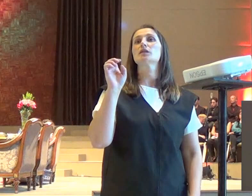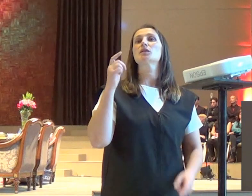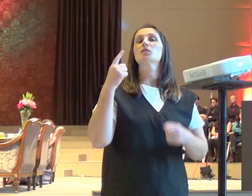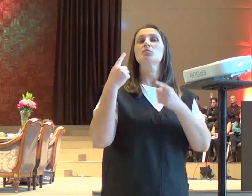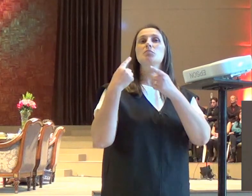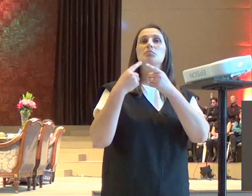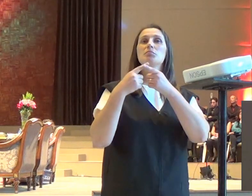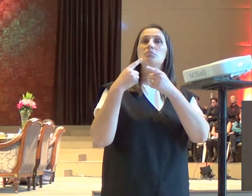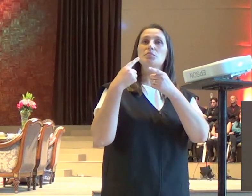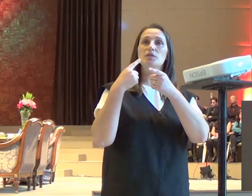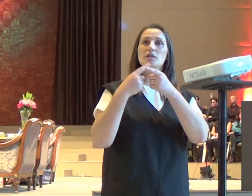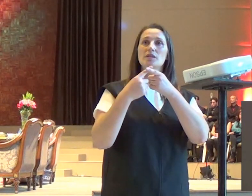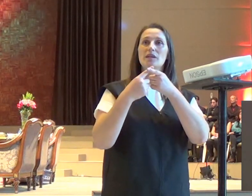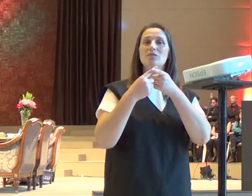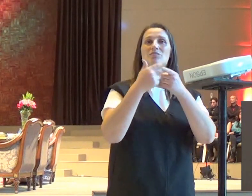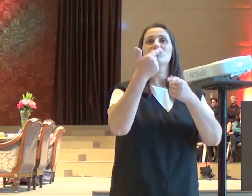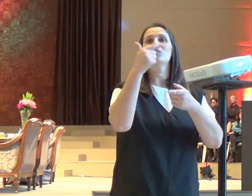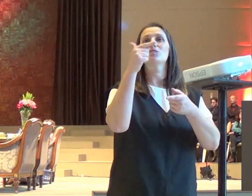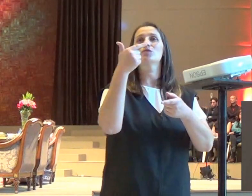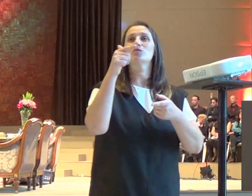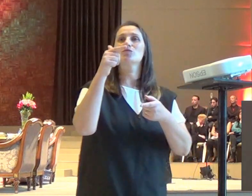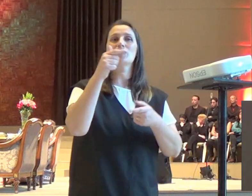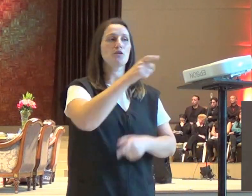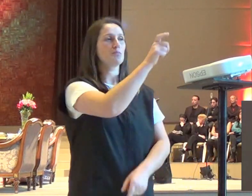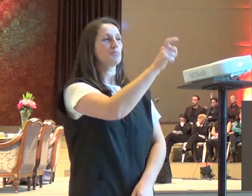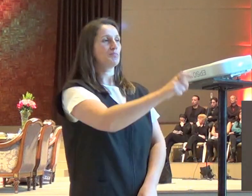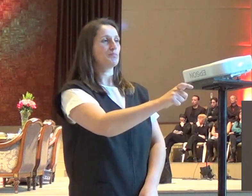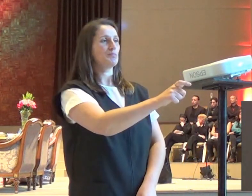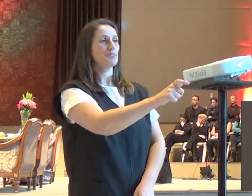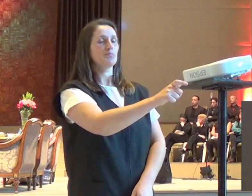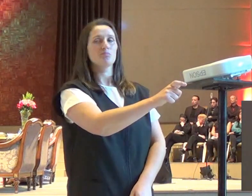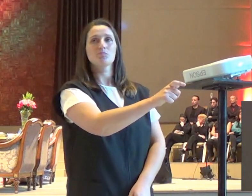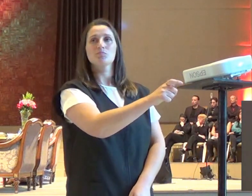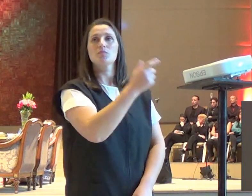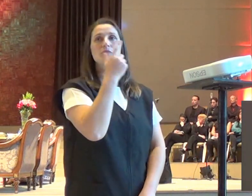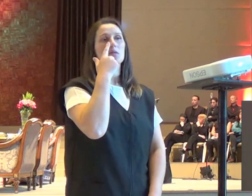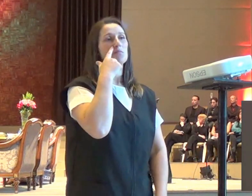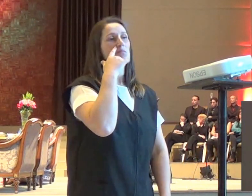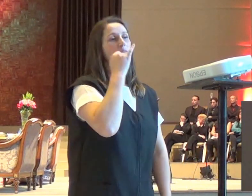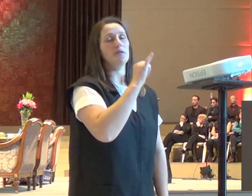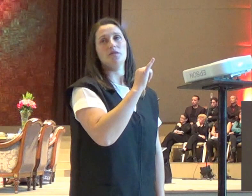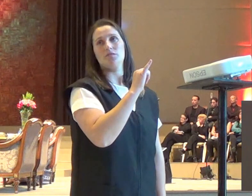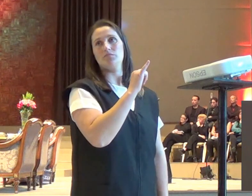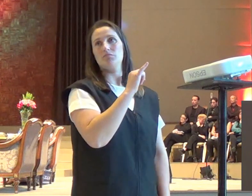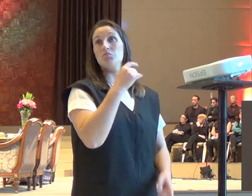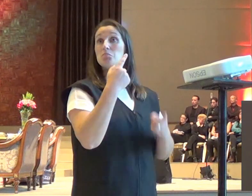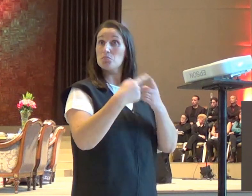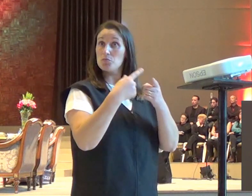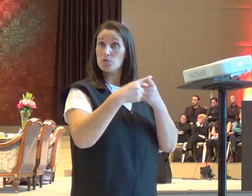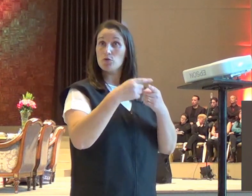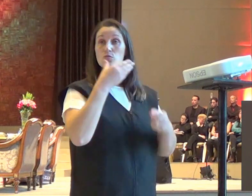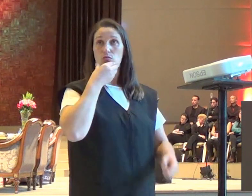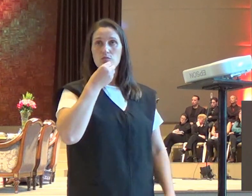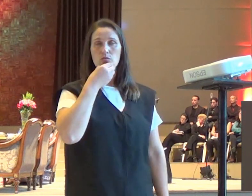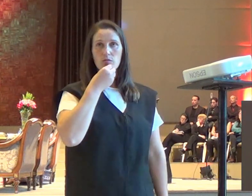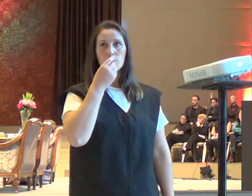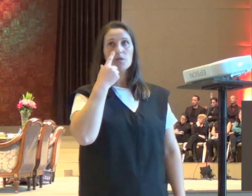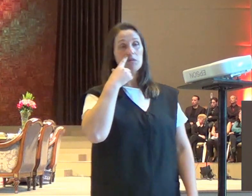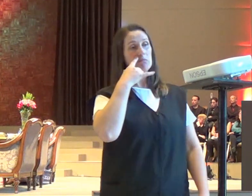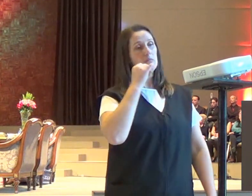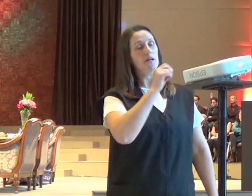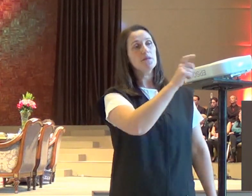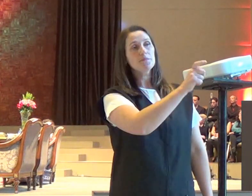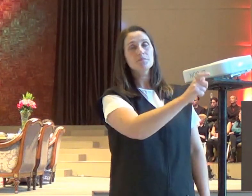menosvalia da figura paterna porque o homem como